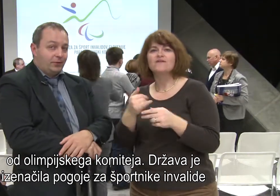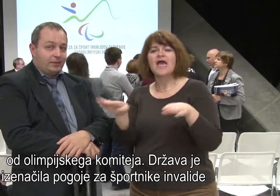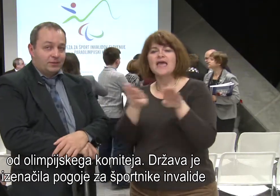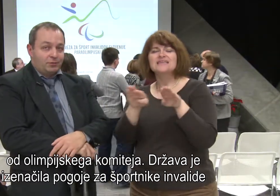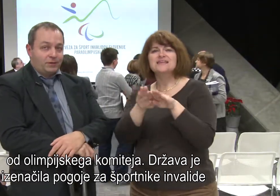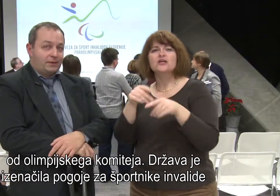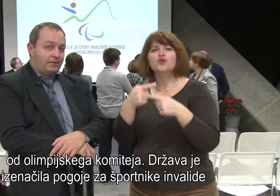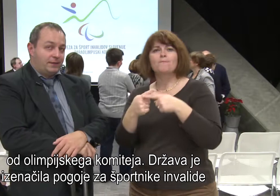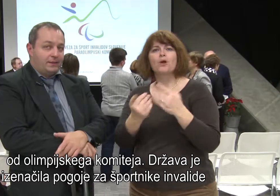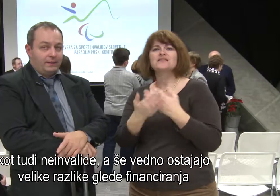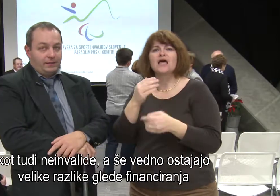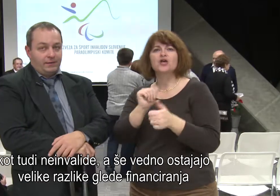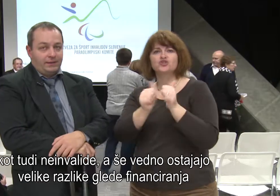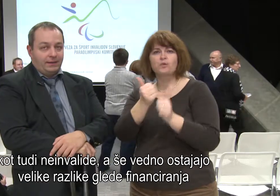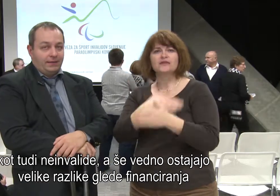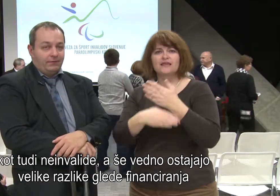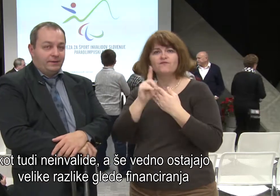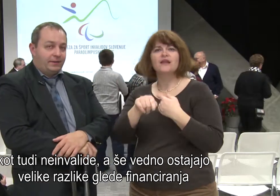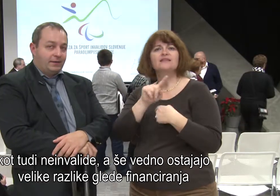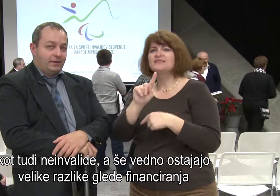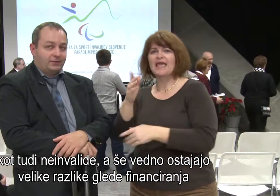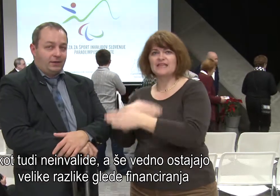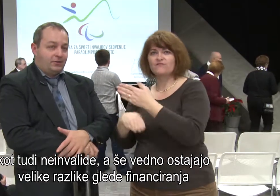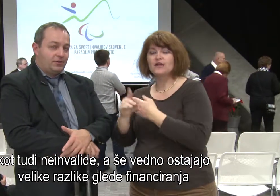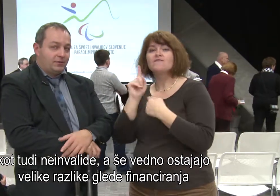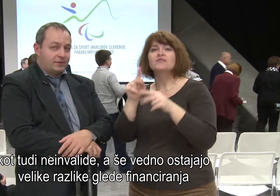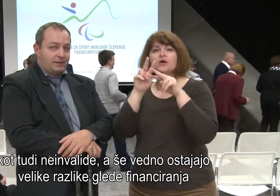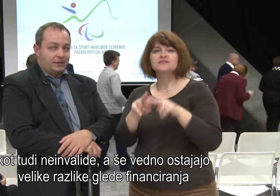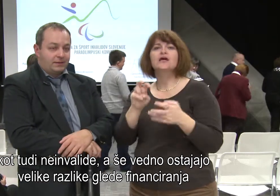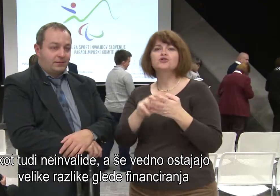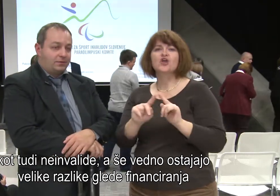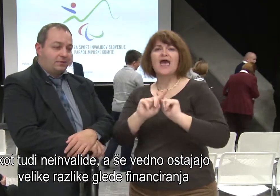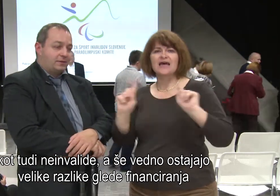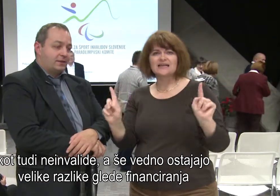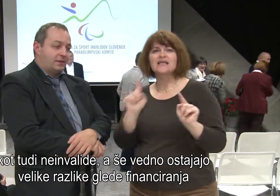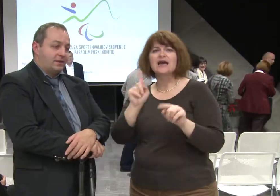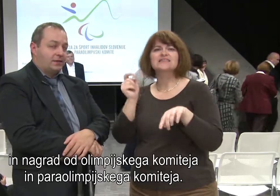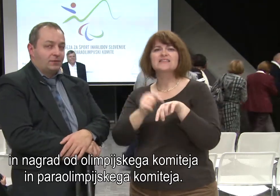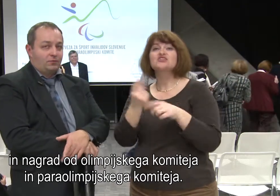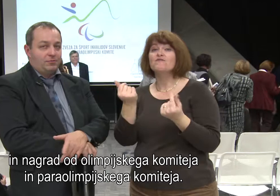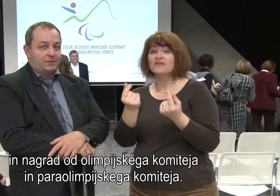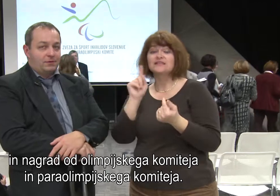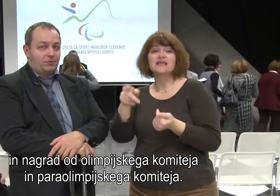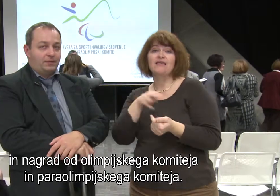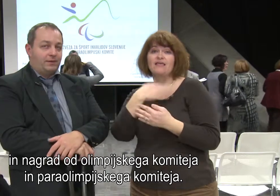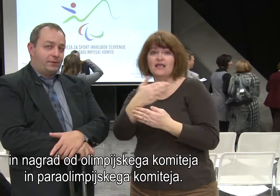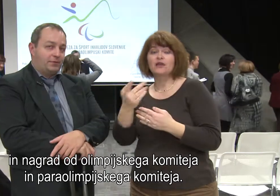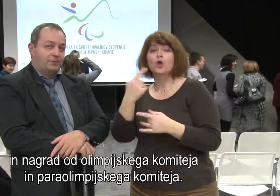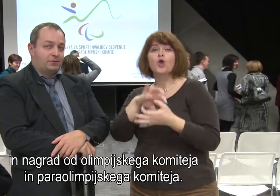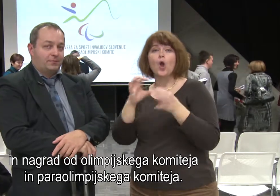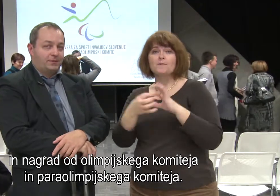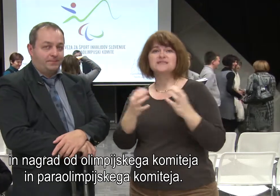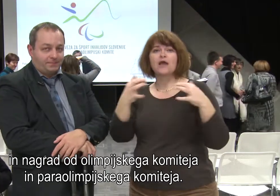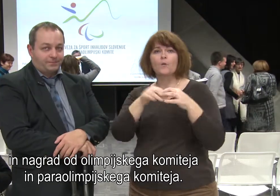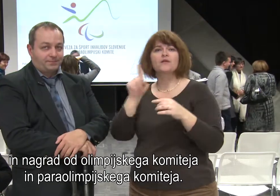izenačila pogoje za športnike invalide in neinvalide, vendar ostajajo še vedno razlike, kar se tiče financiranja in nagrad od Olimpijskega komiteja in